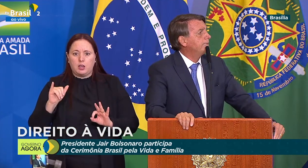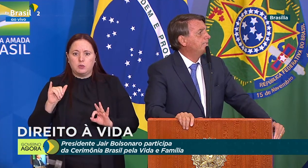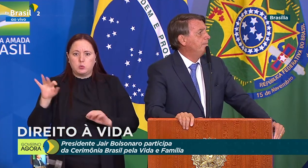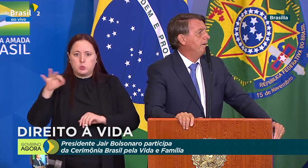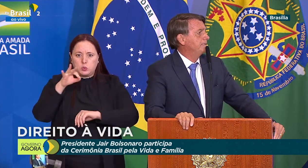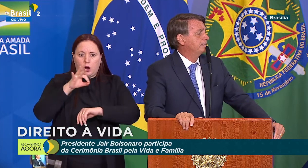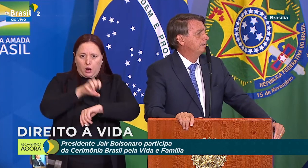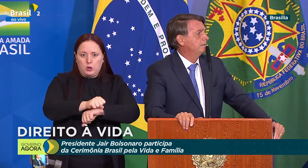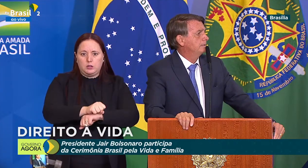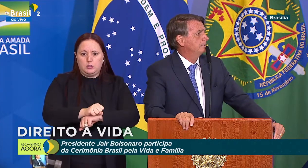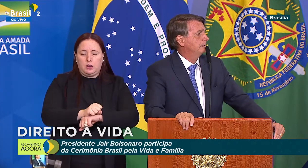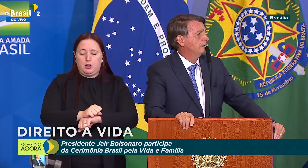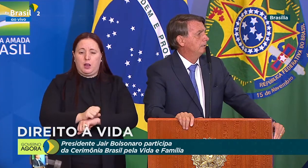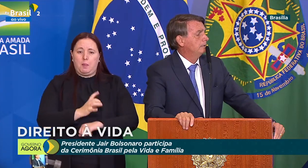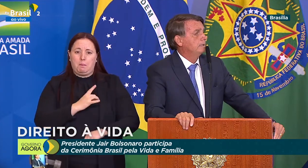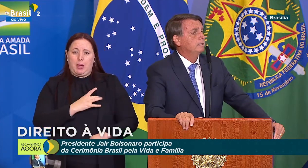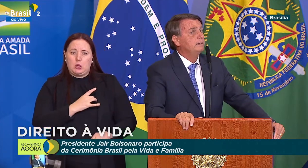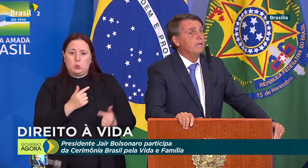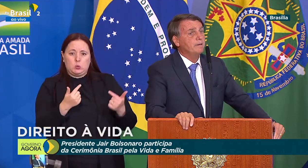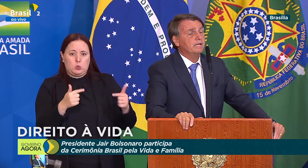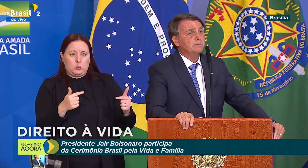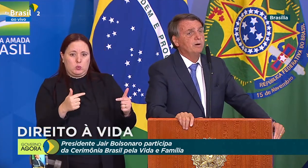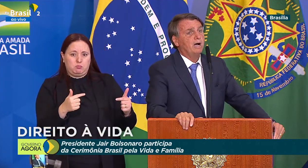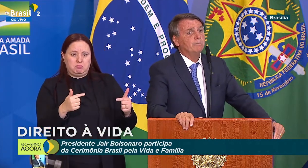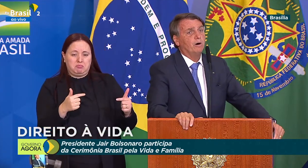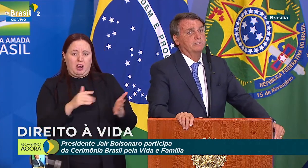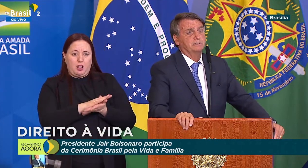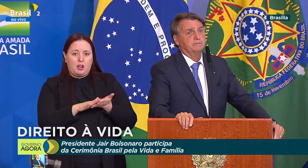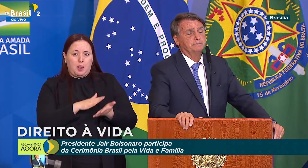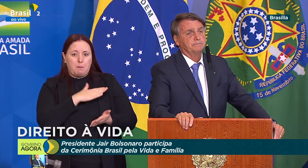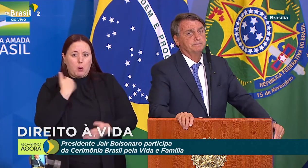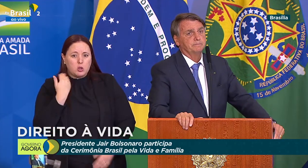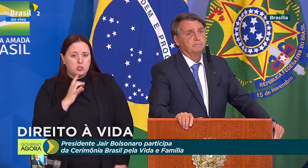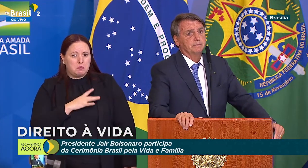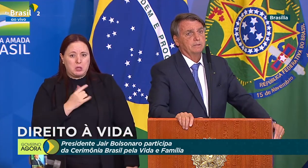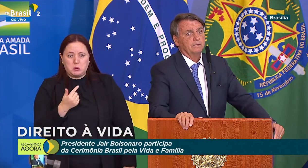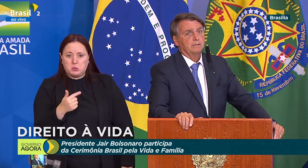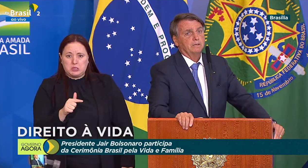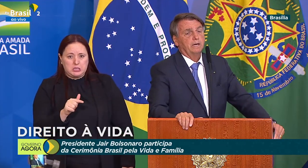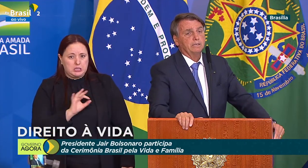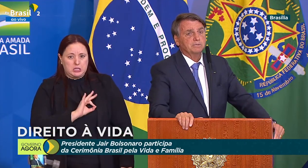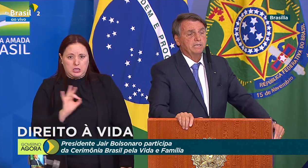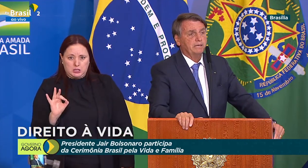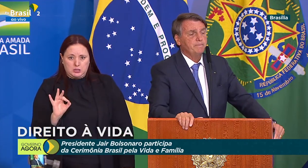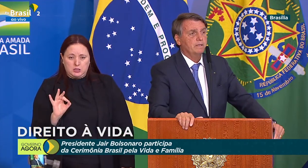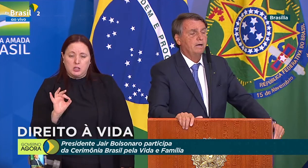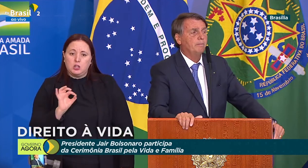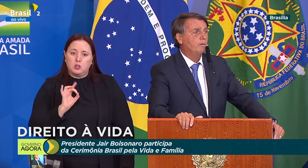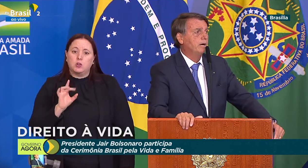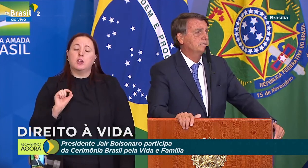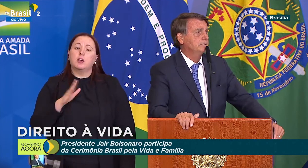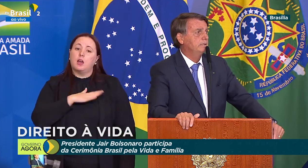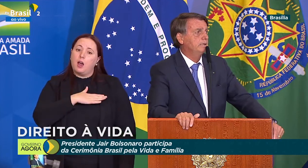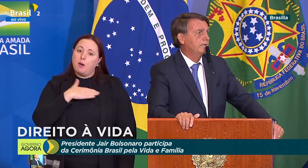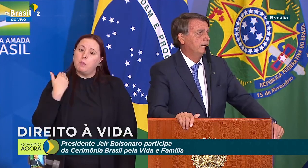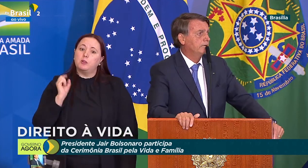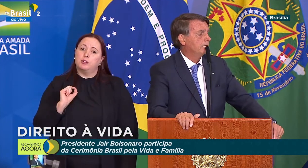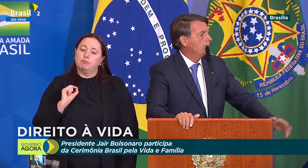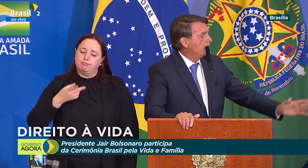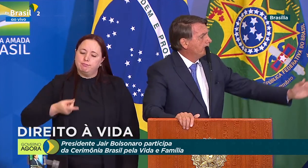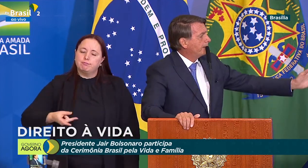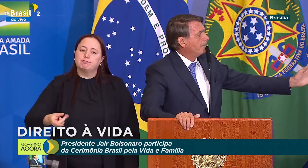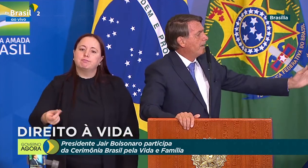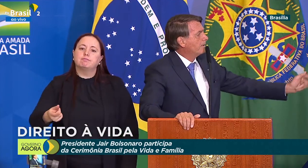há nada que mês e nem mesmo a morte e a não ser a morte